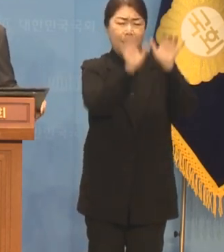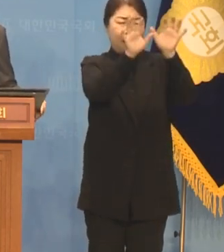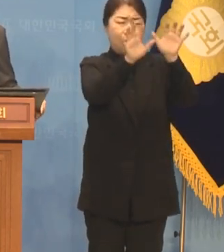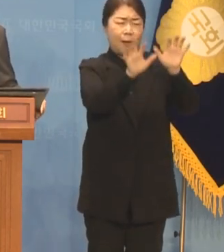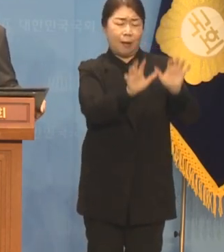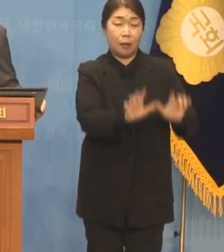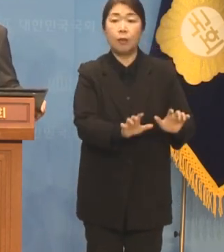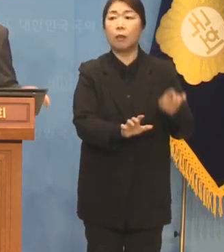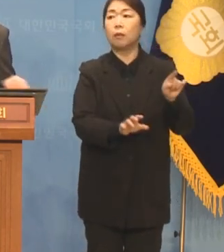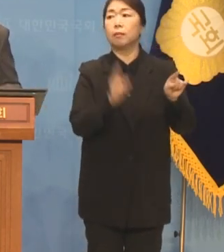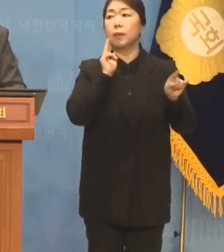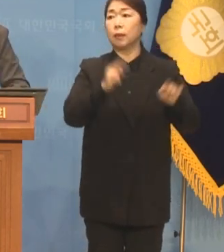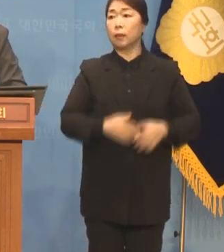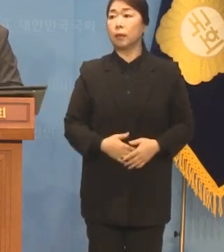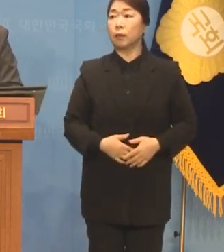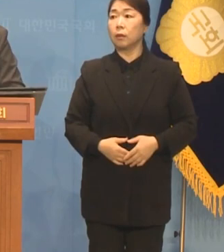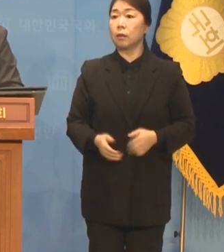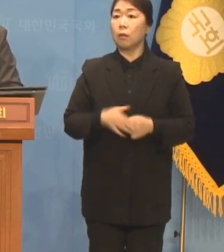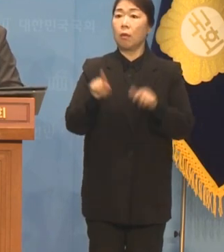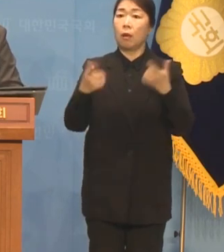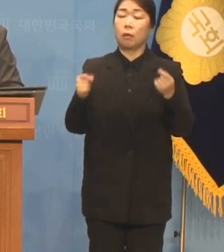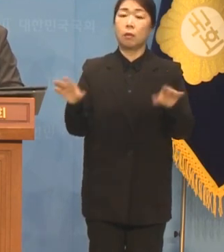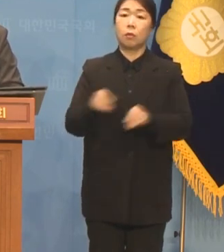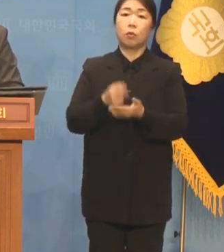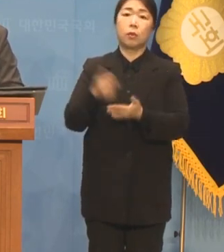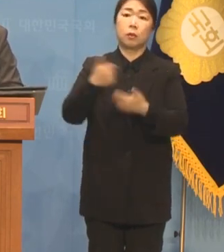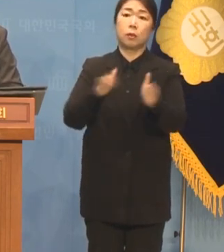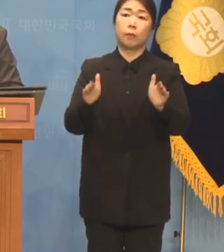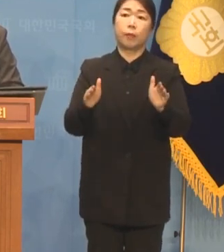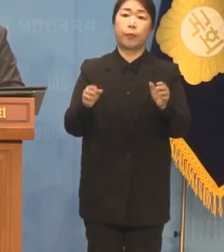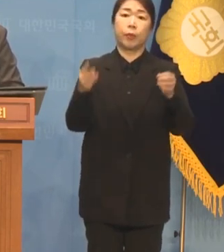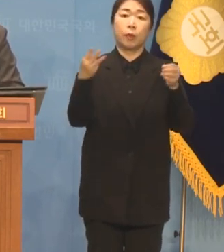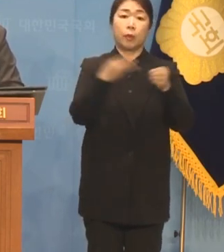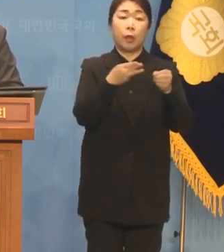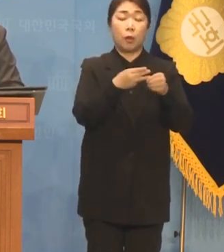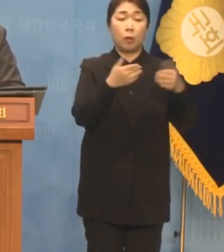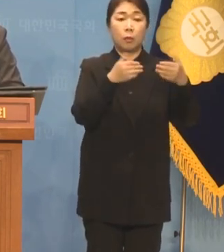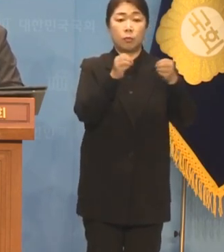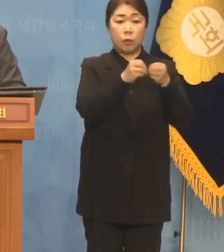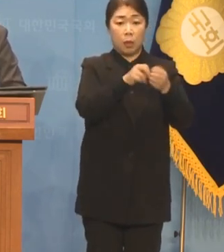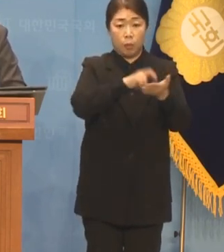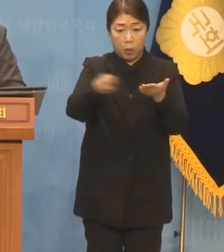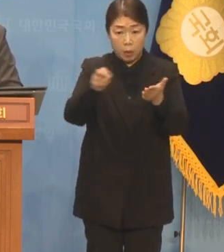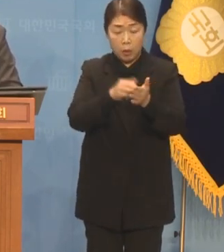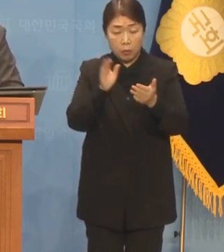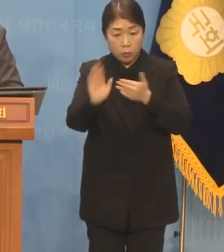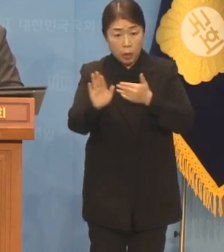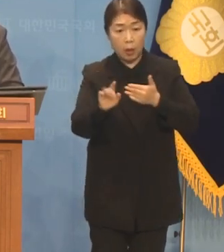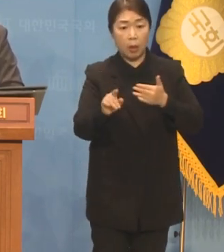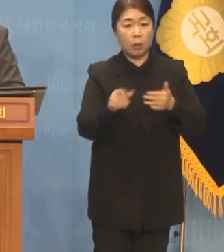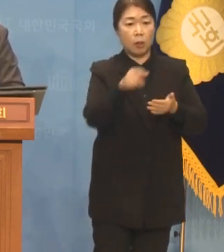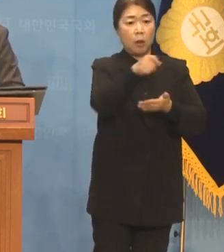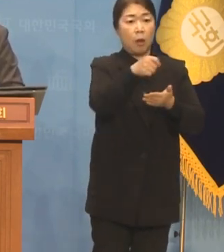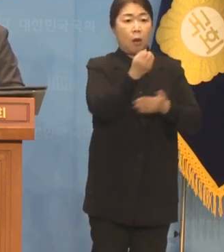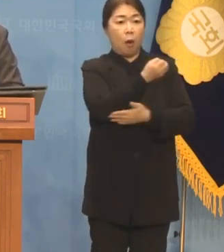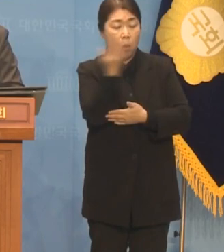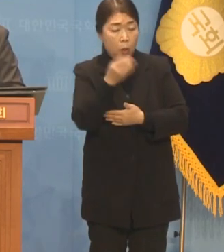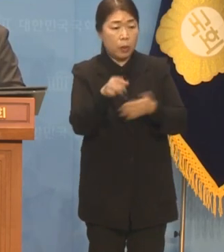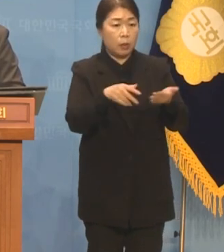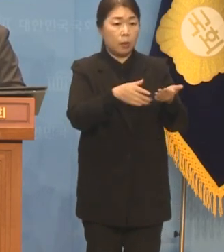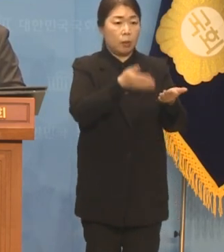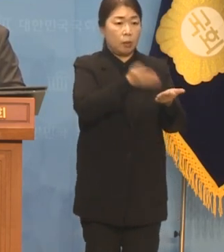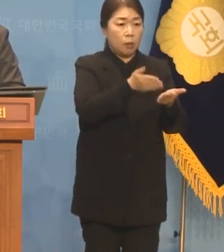덮습니다. 그래서 이런 총리실의 대테러 상황실 문자 발송 이후에 언론의